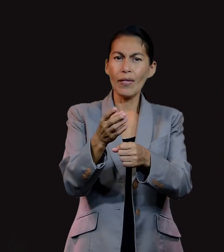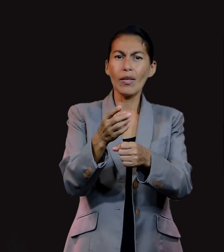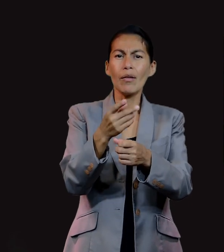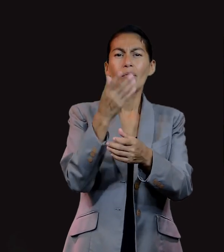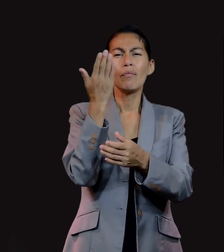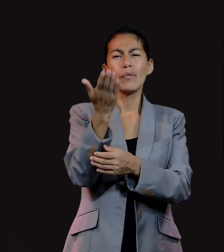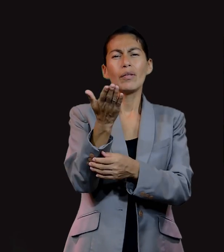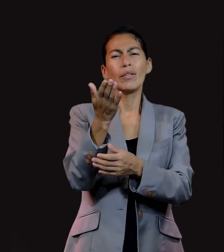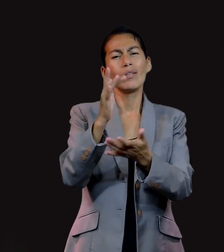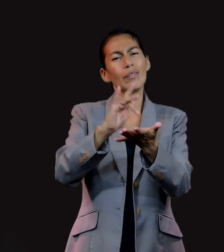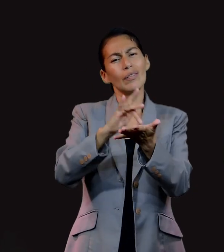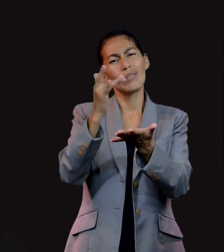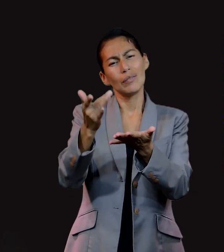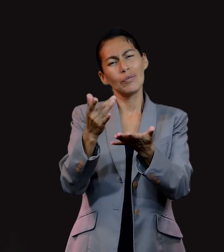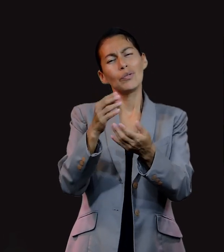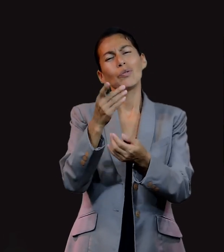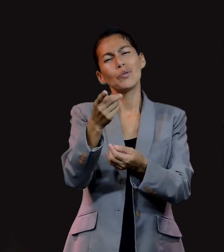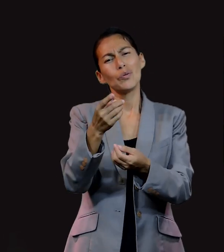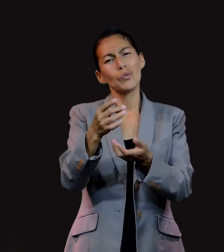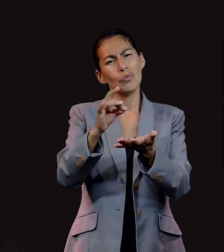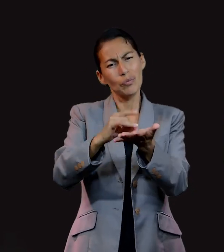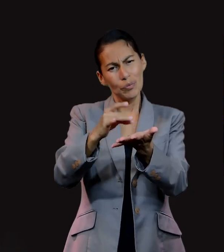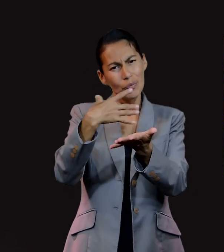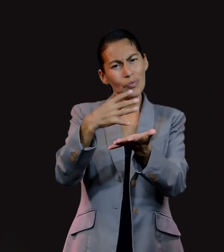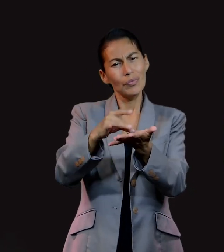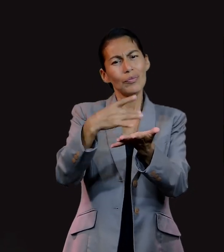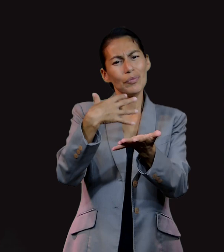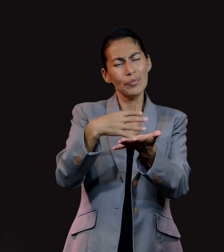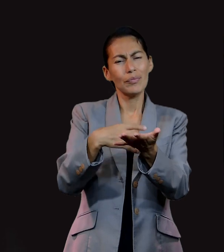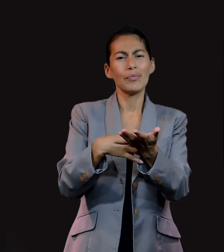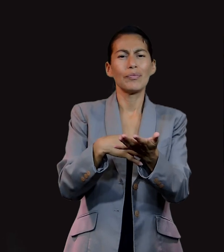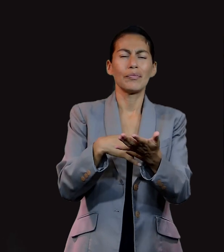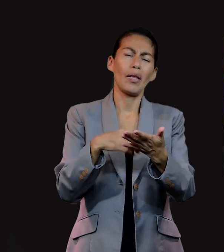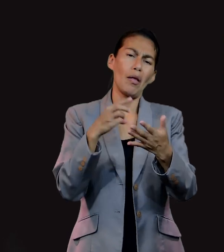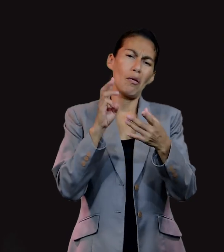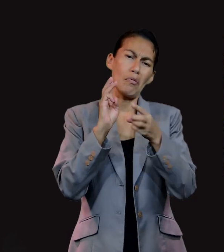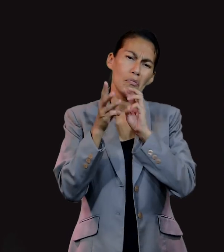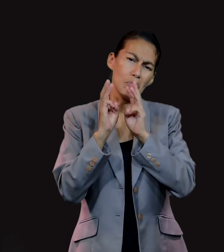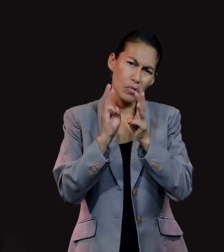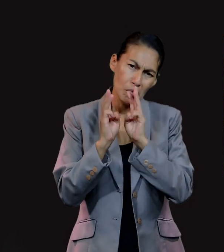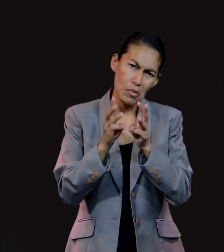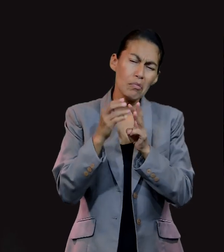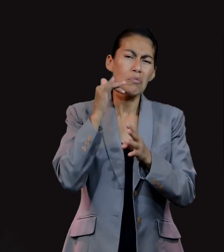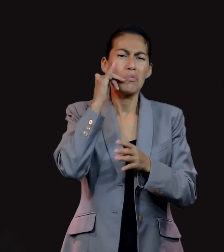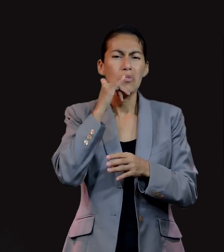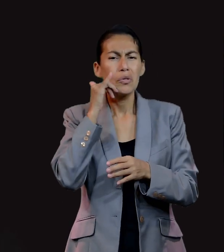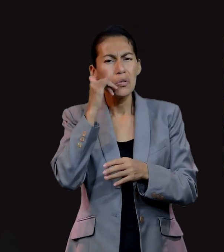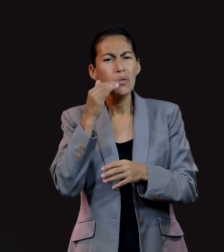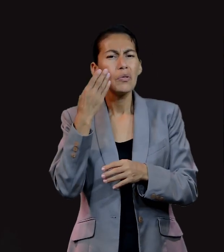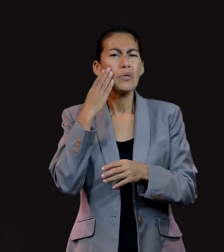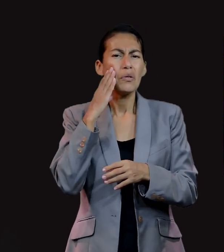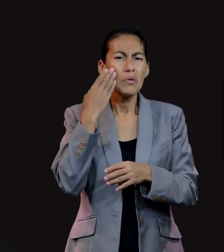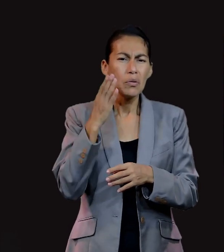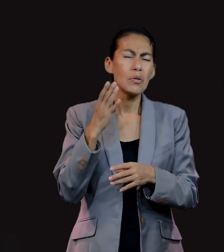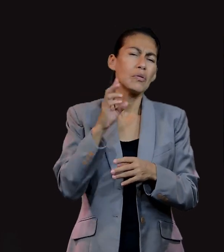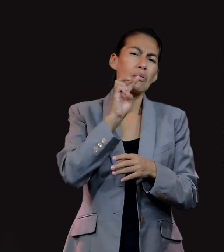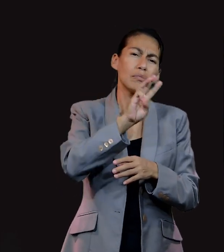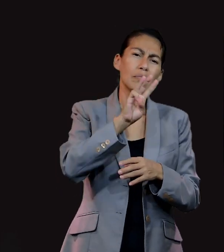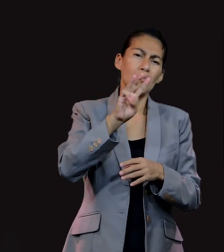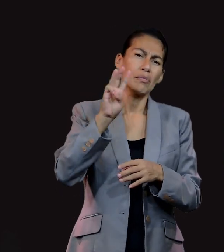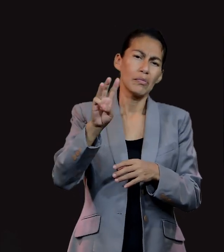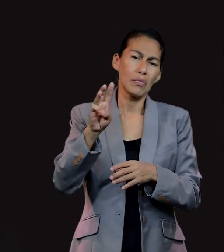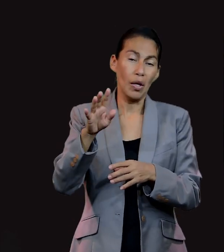oración a los medios que van a estar pasando en pantalla para que podamos podamos todos